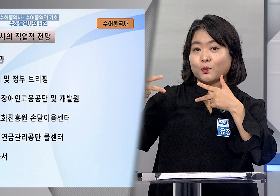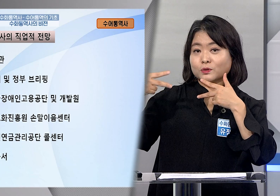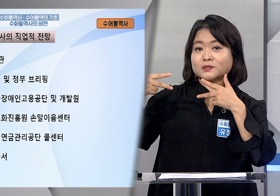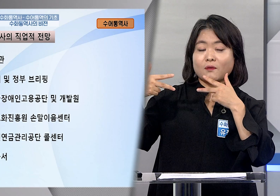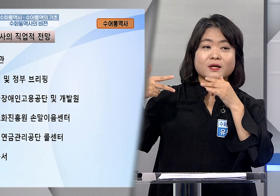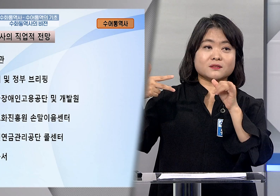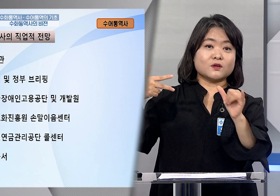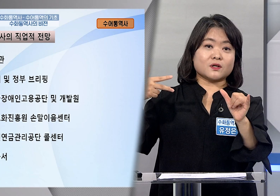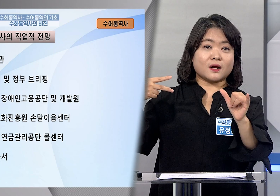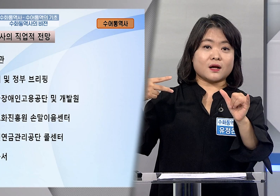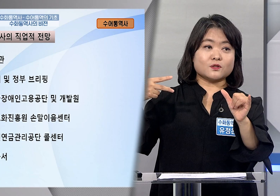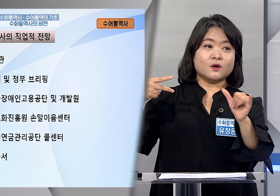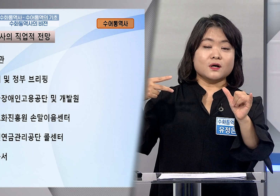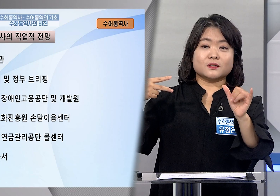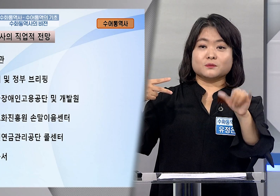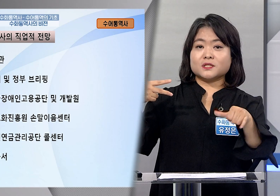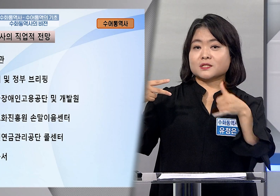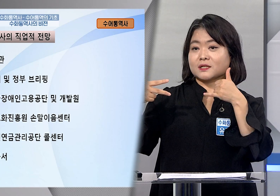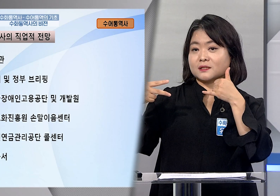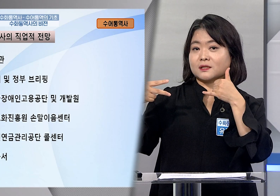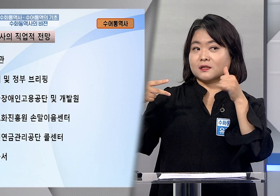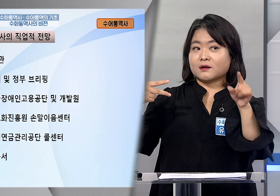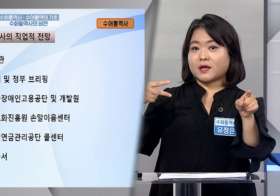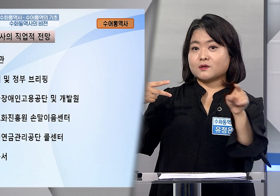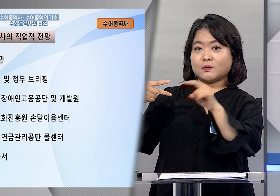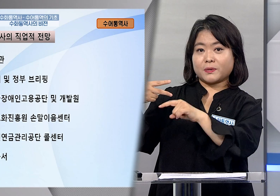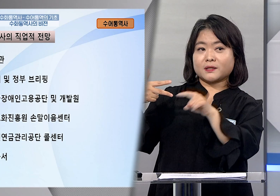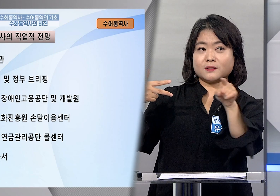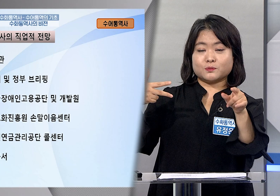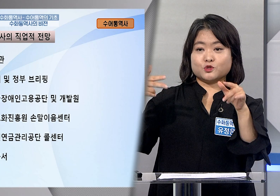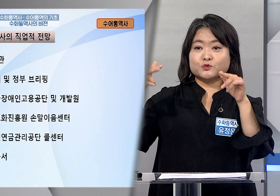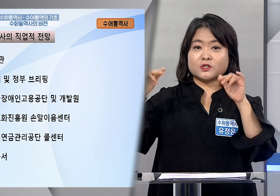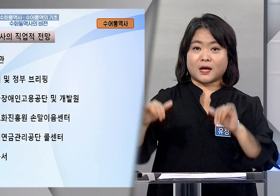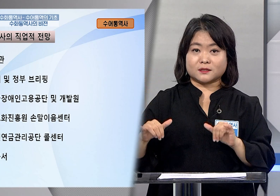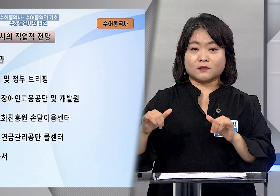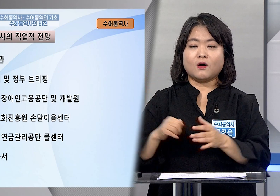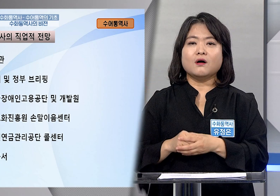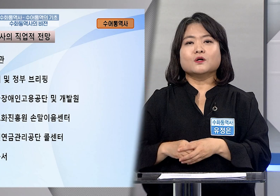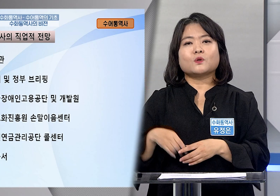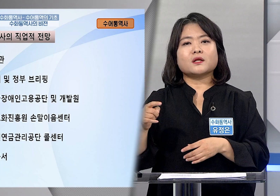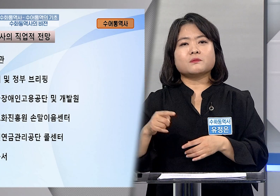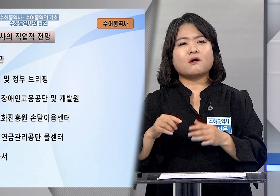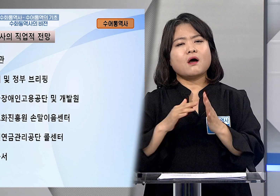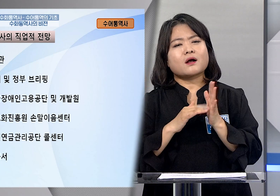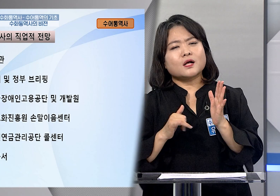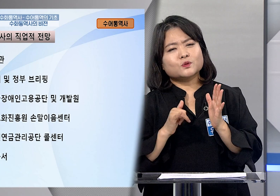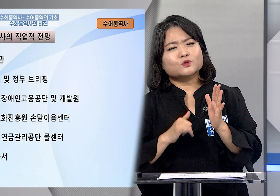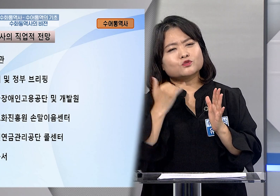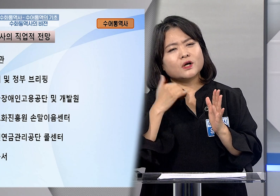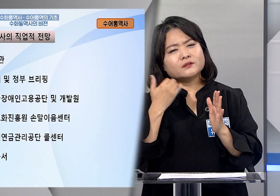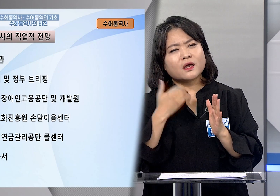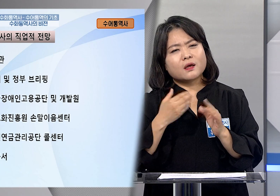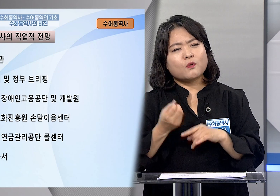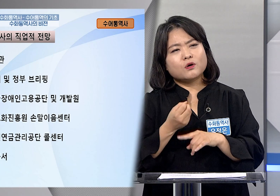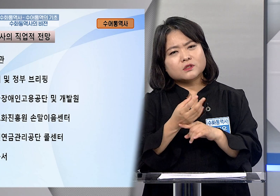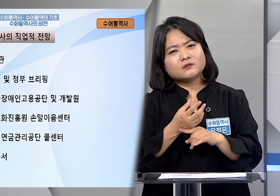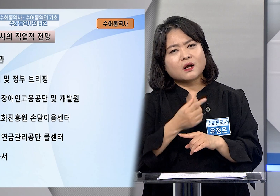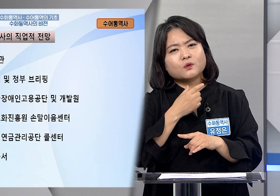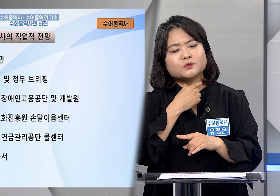보는 상황에서 전화를 하죠. 그러면 이제 그렇게 해서 배달 주문 전화 같은 거, 또 아니면 가족 누구한테 뭐 전달하고 싶은